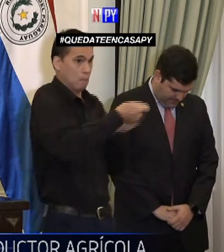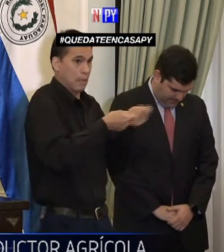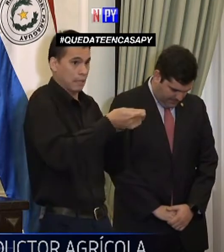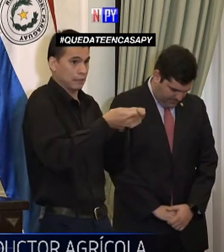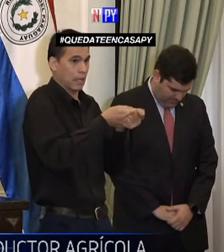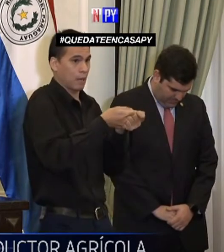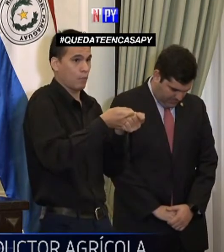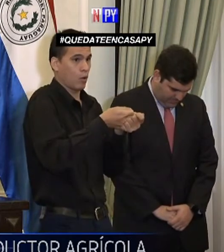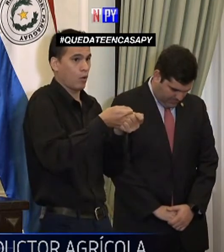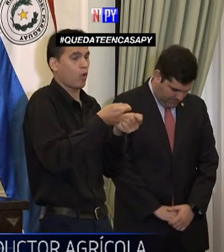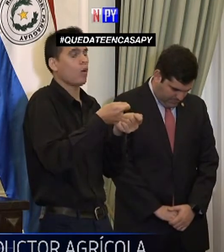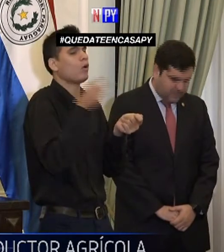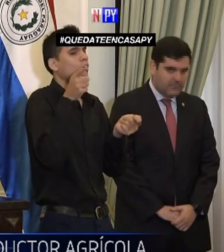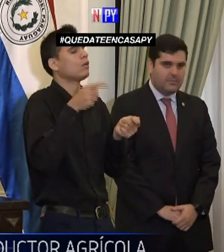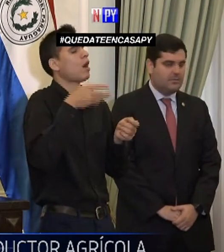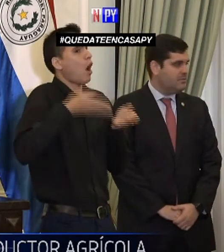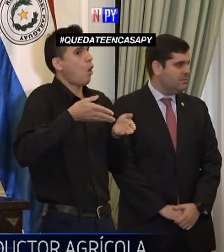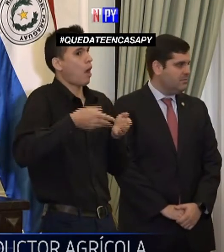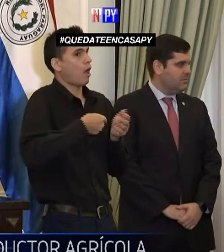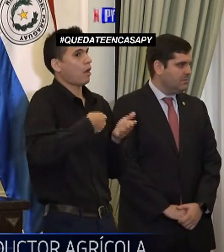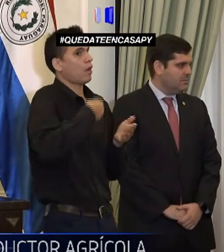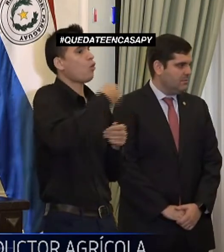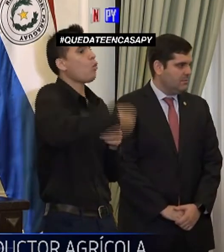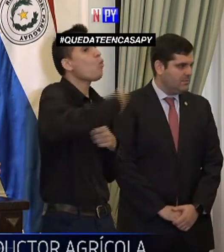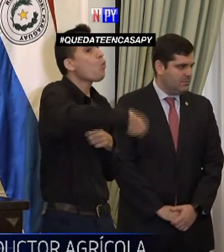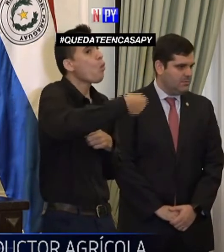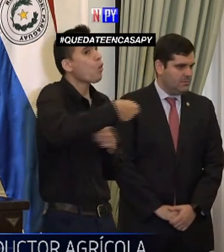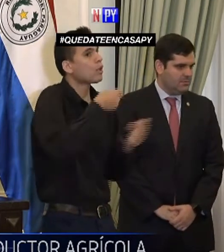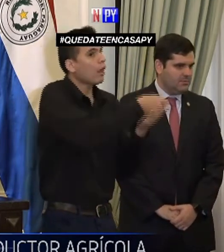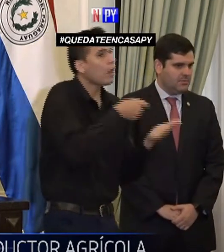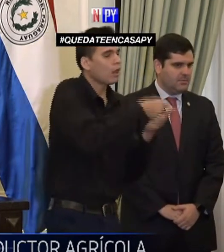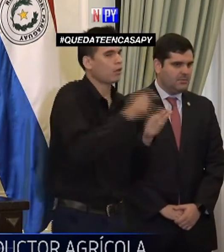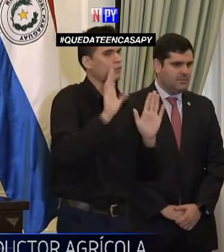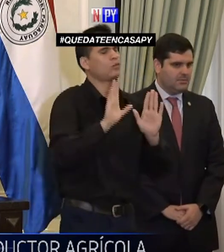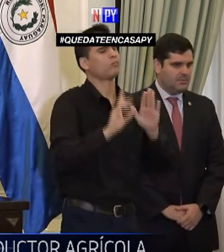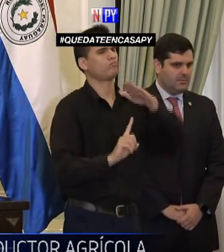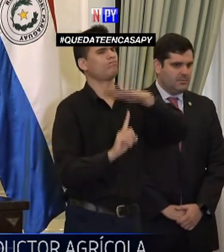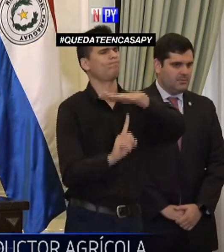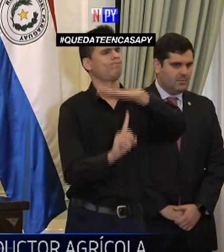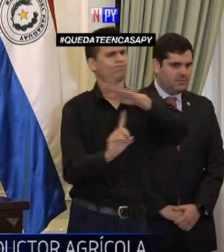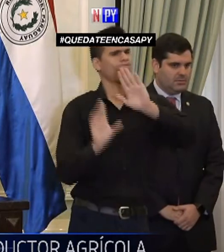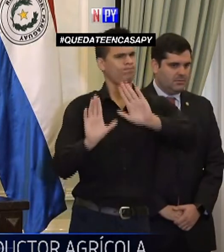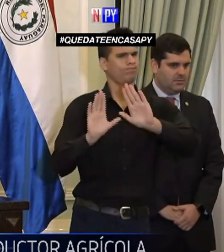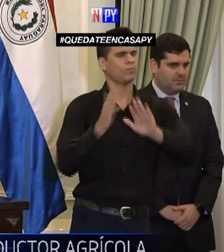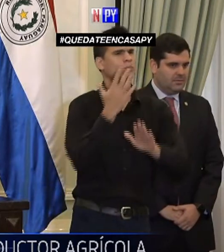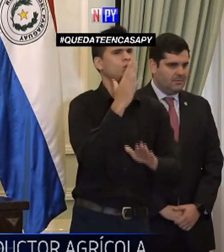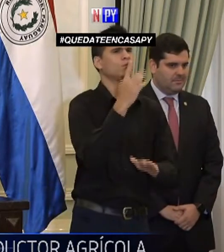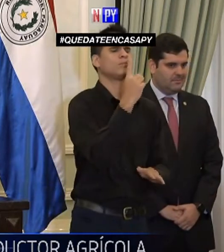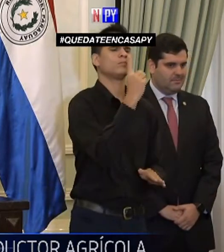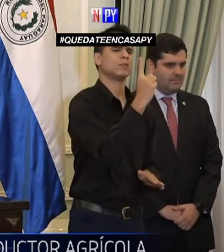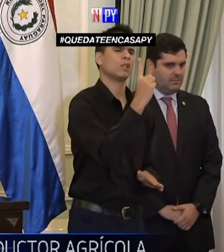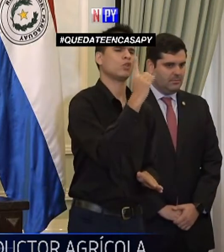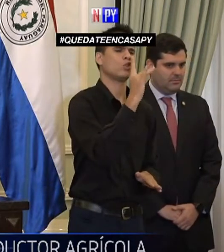los próximos 180 días, presidente, de 90 días, marzo, abril, mayo, eso